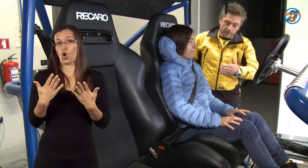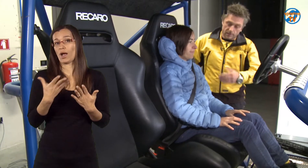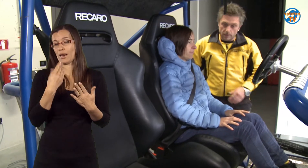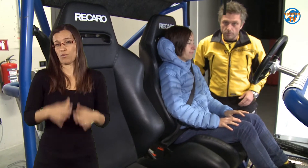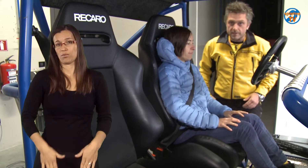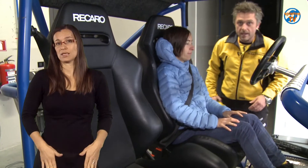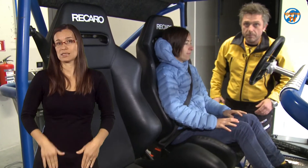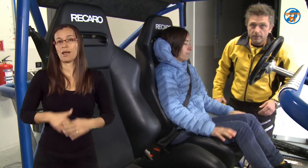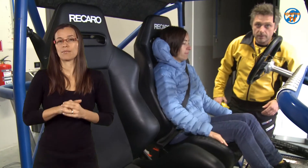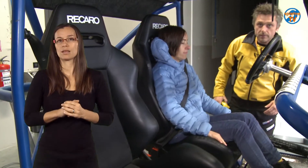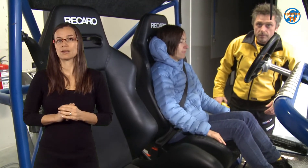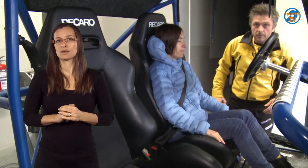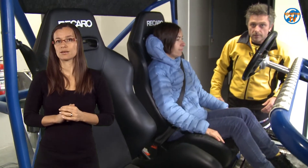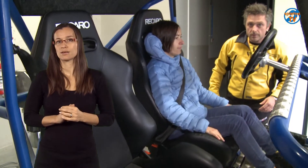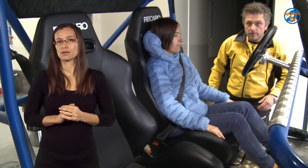Roke imejte kar lepo pri sebi.